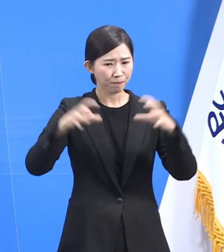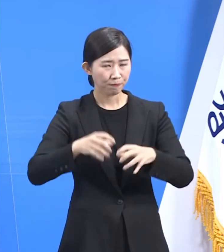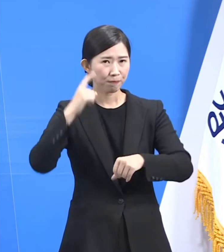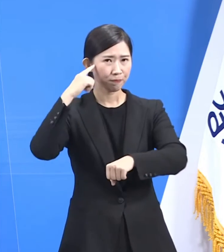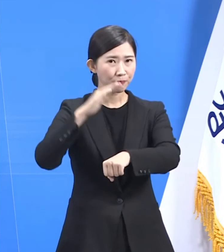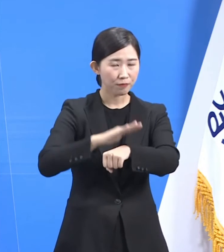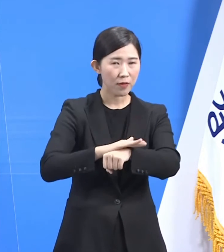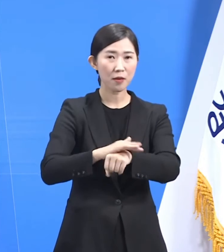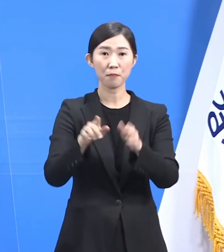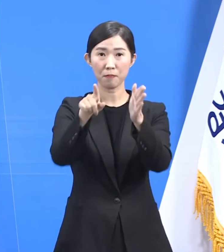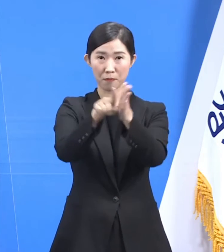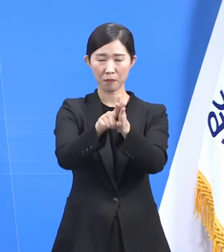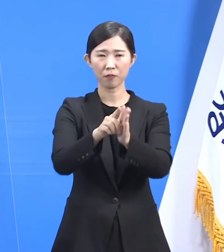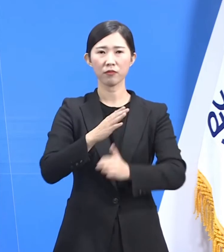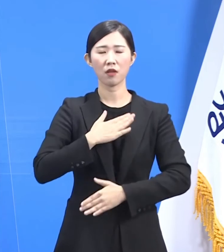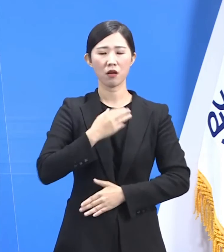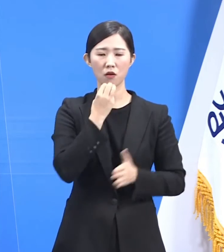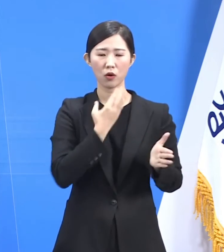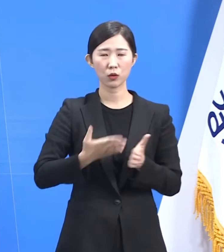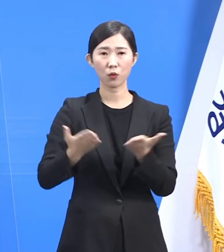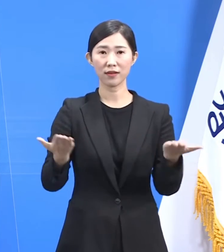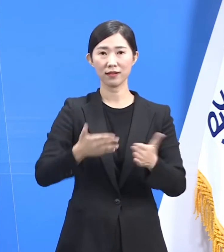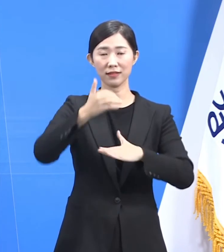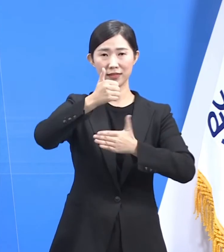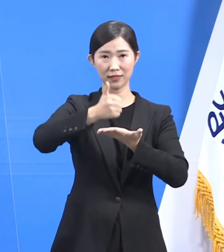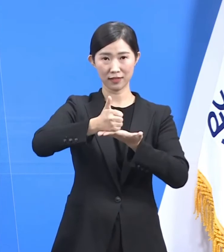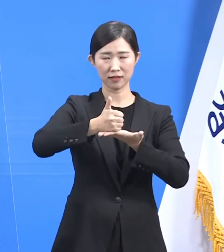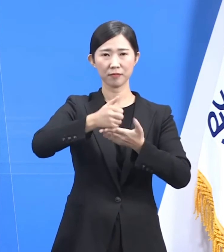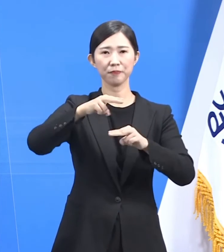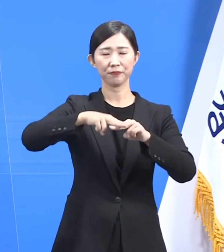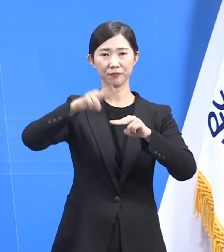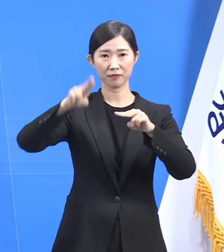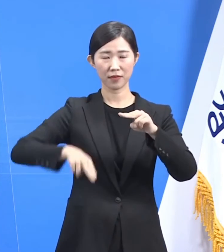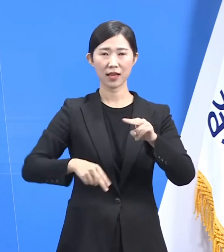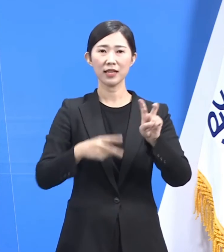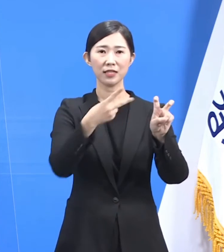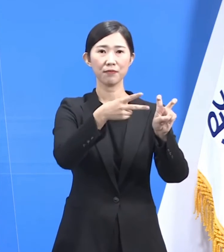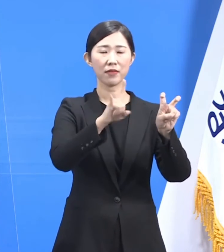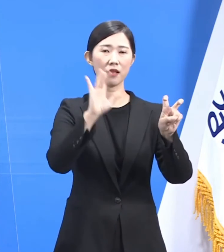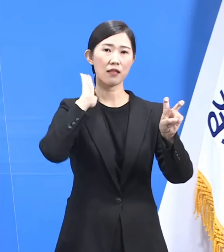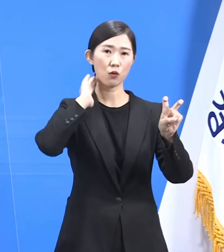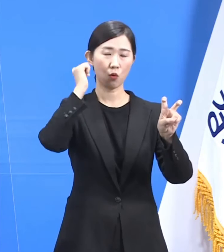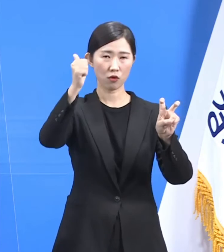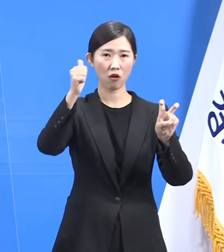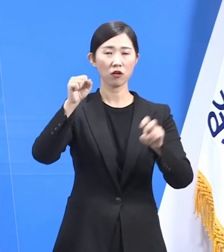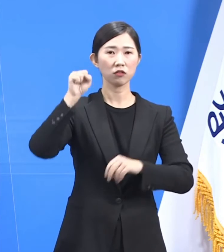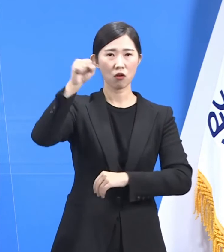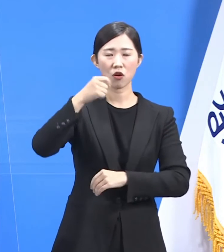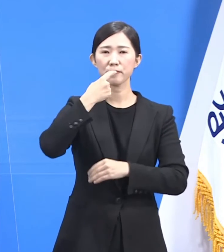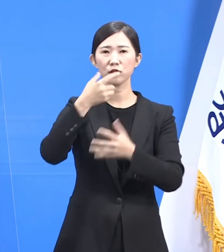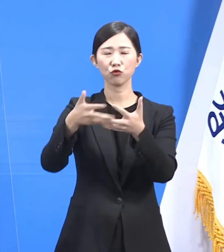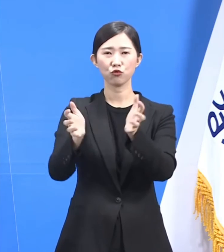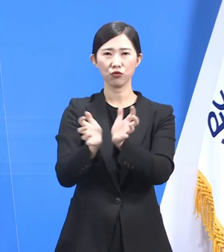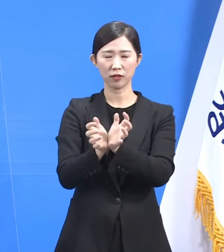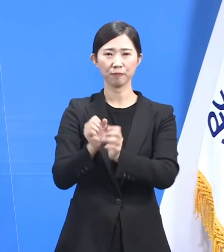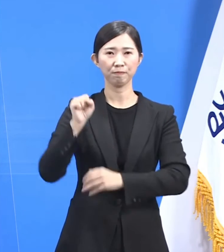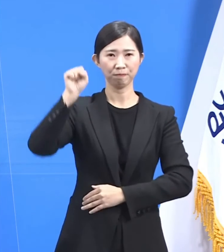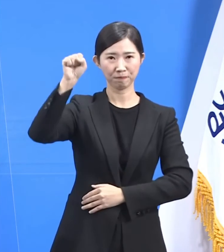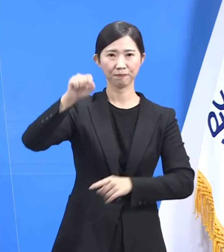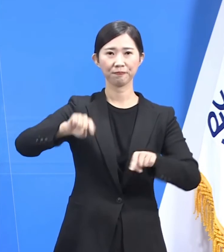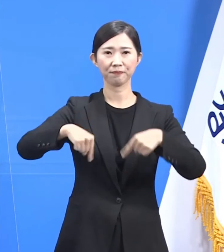경기도 지사직에서 물러나 20대 대통령 선거 더불어민주당 후보로 나서기로